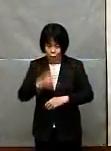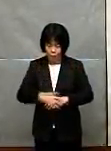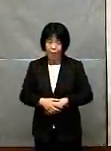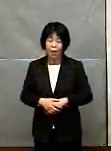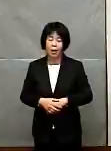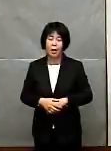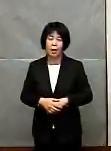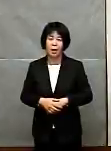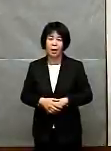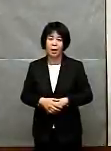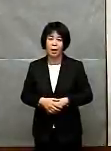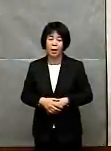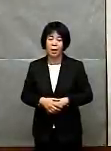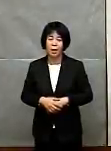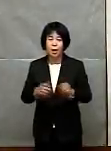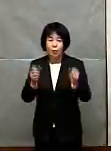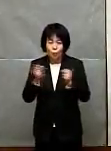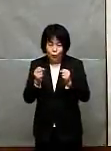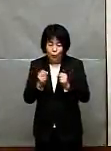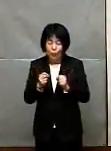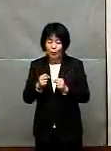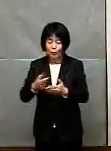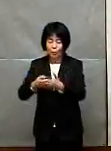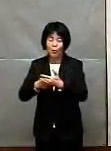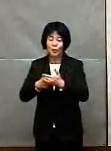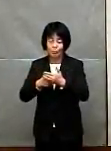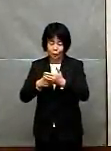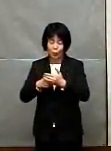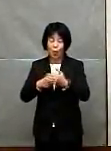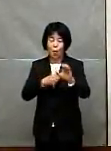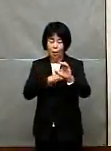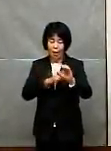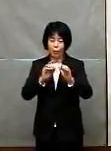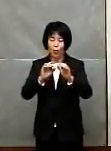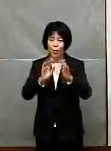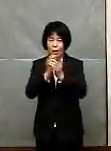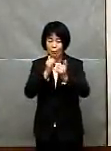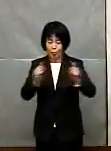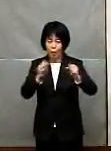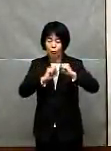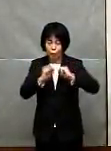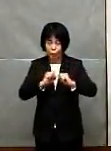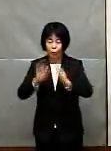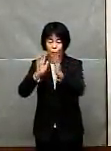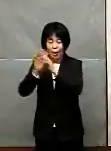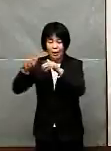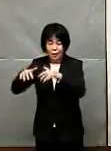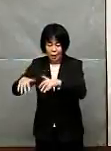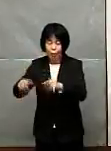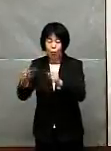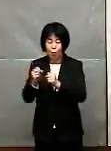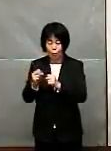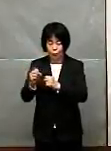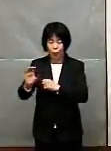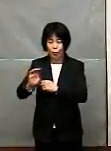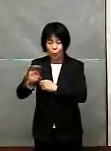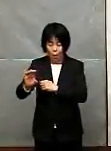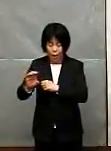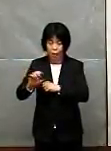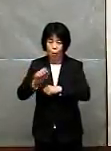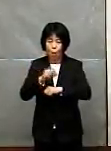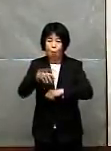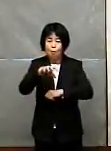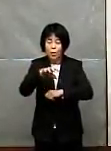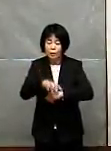ります。冬の省エネ県民運動と県機関の冬のエコオフィス運動の実